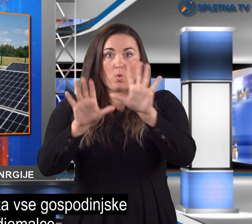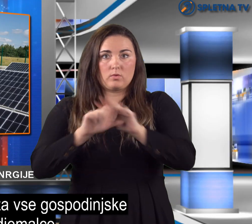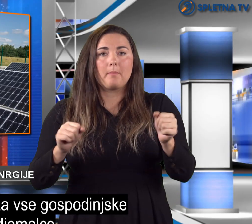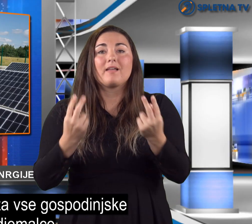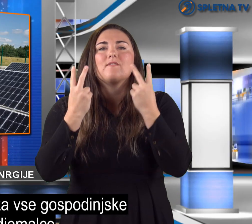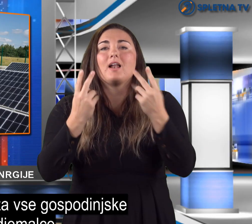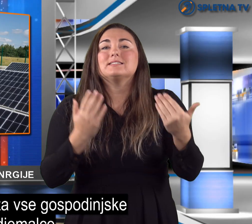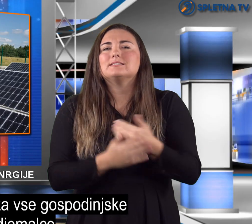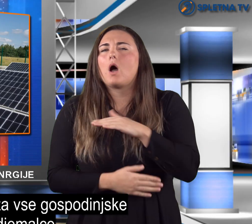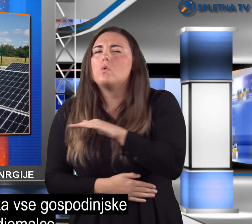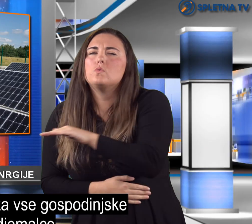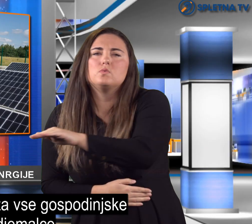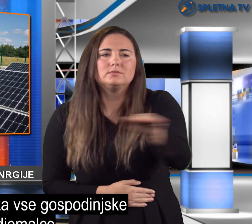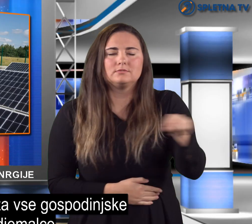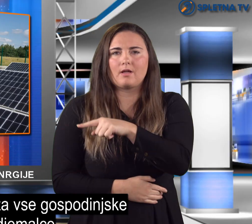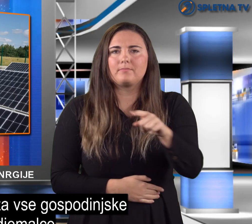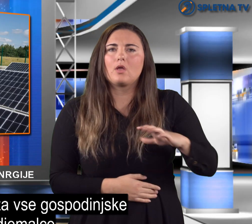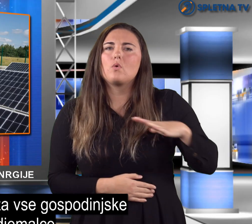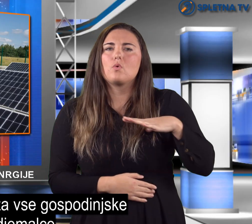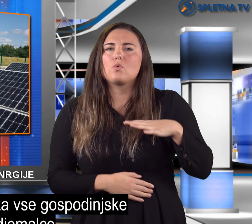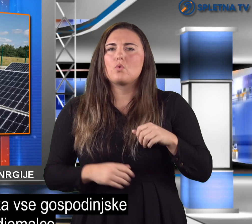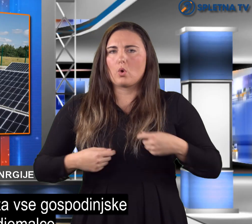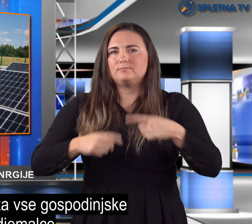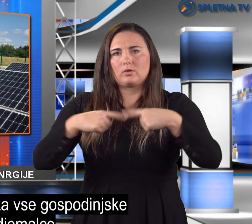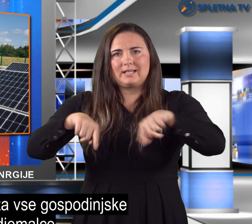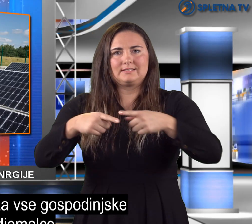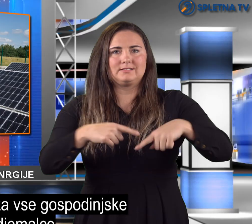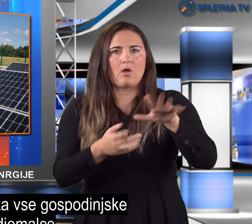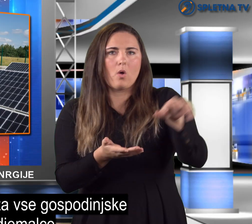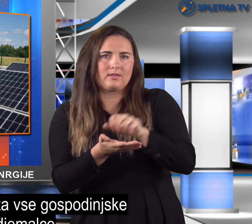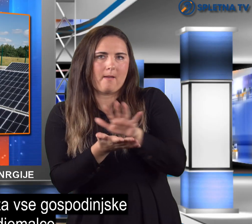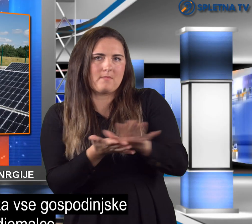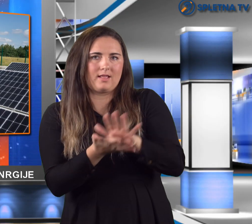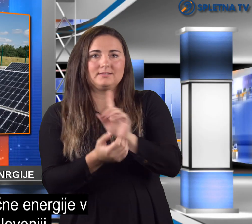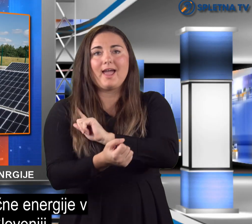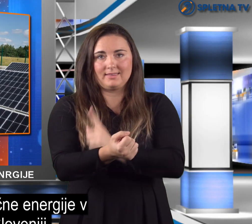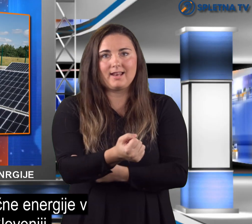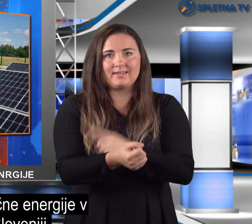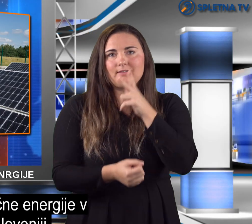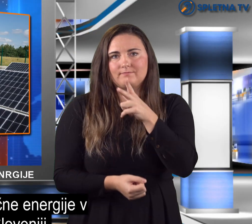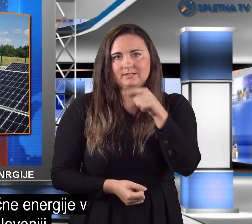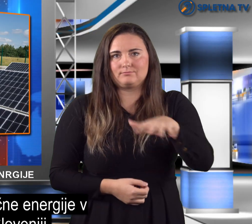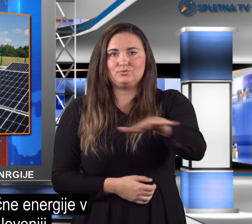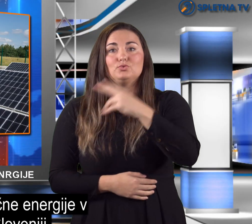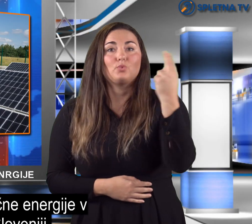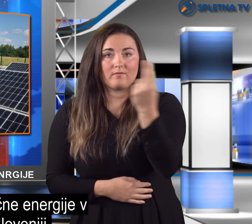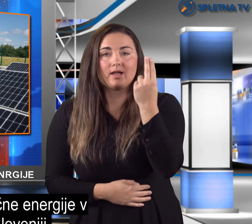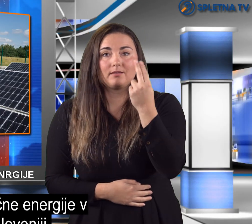Ukrep velja za vse gospodinjske odjemalce električne energije v Sloveniji. Ukrep ne velja za